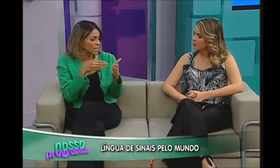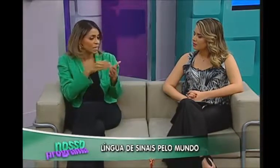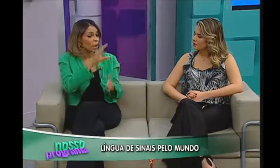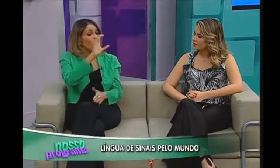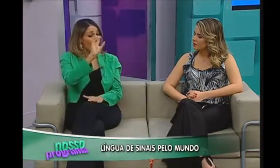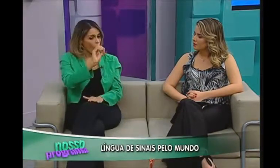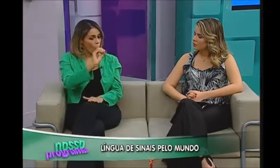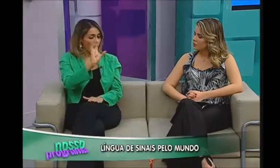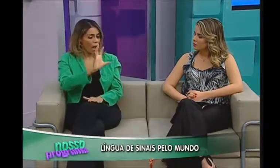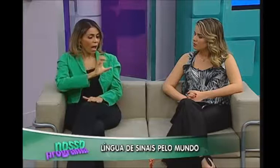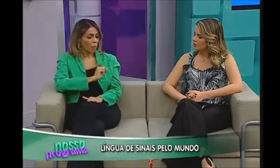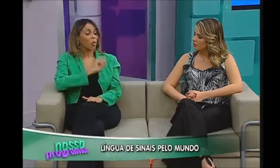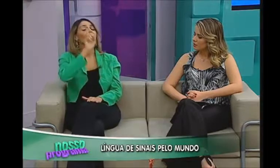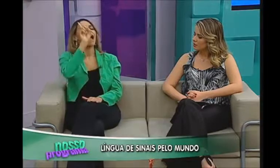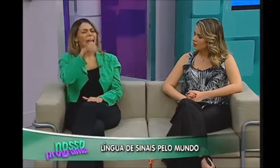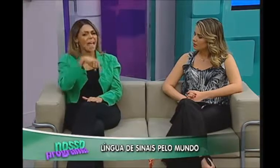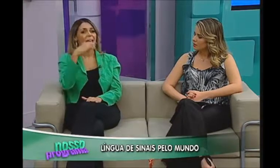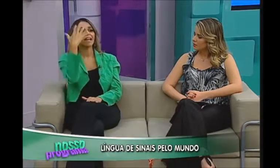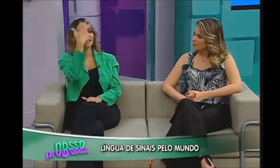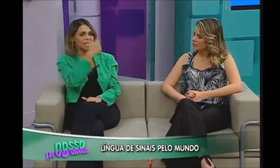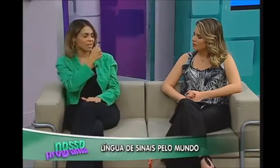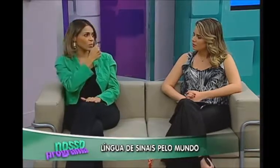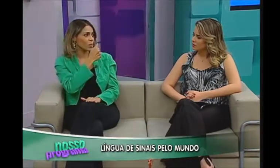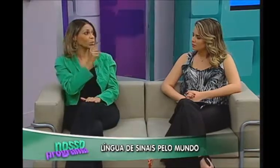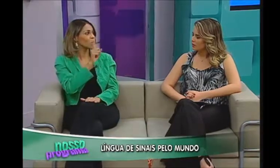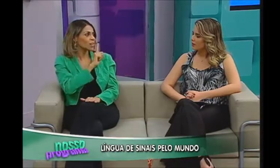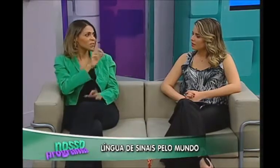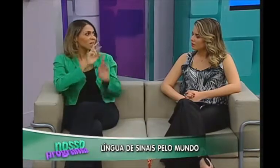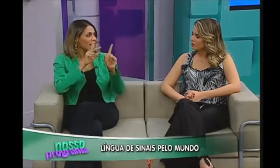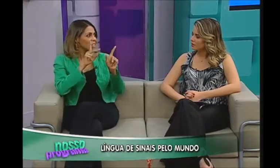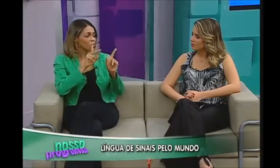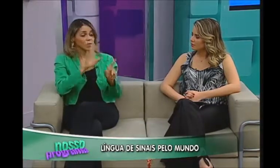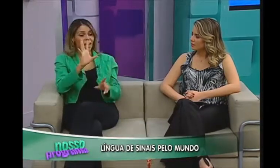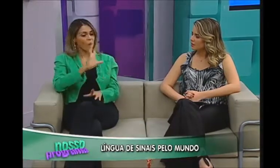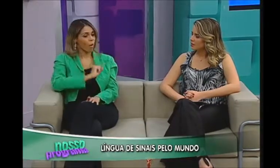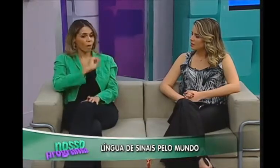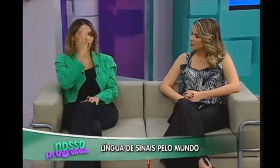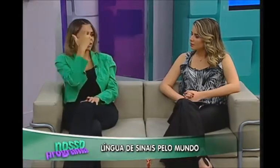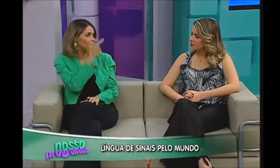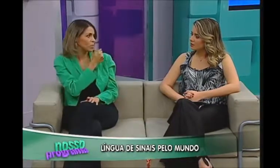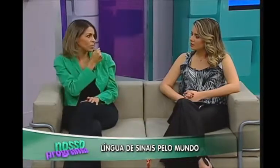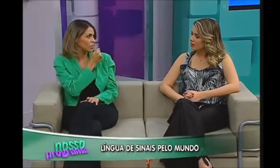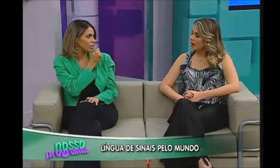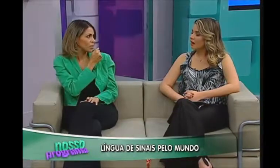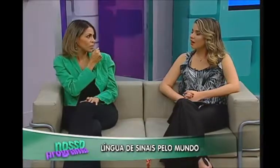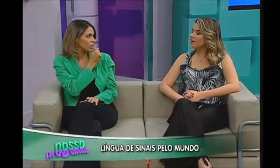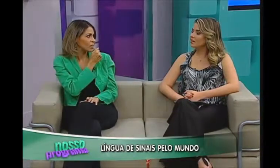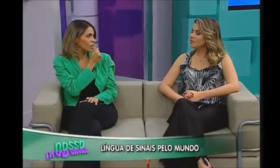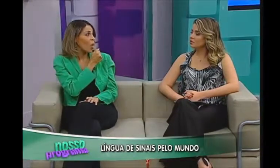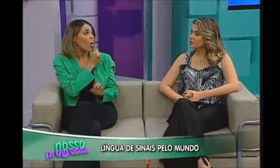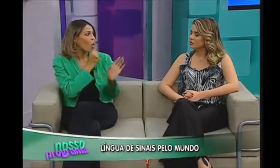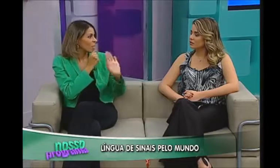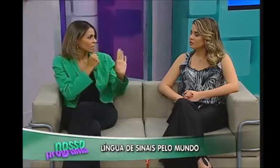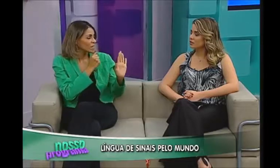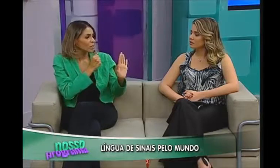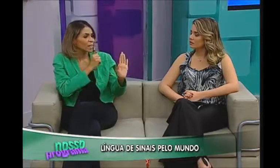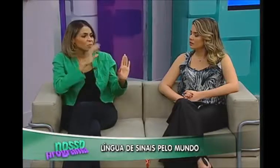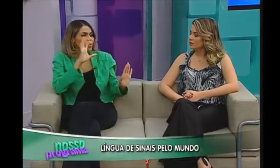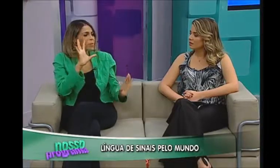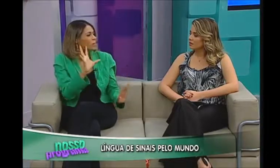ser o amor é lindo. O surdo é diferente, ele vai falar amor lindo. Ah, entendi. Ou ele vai só falar, tipo, o amor